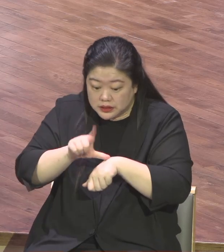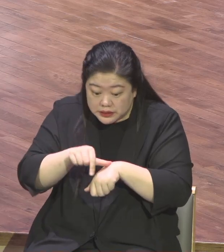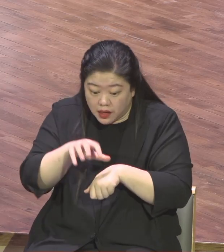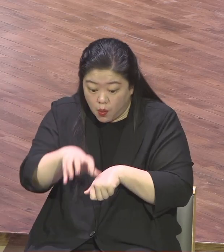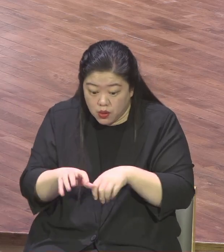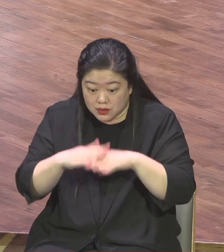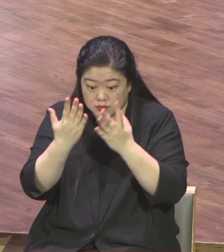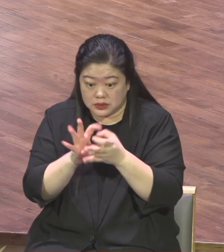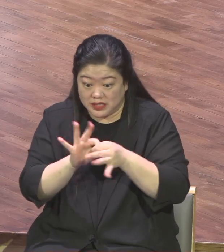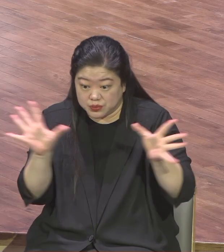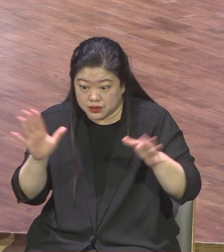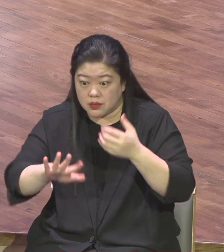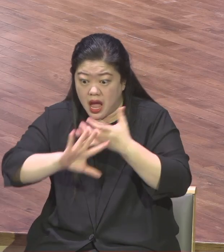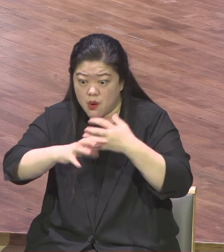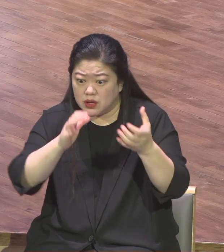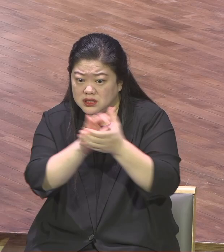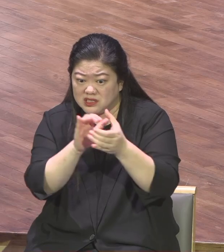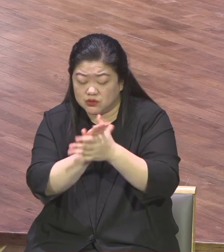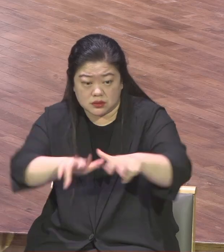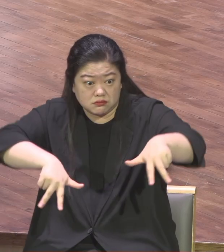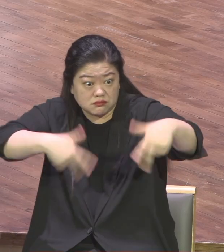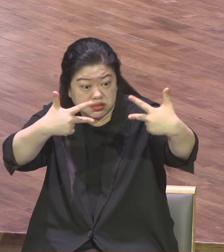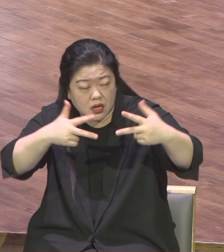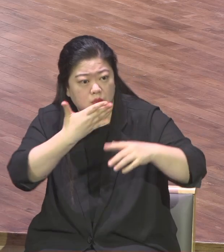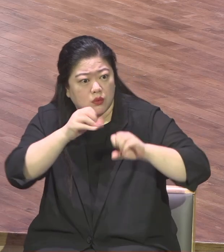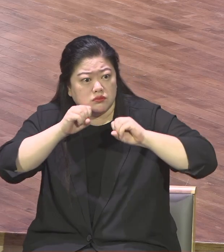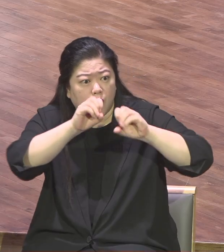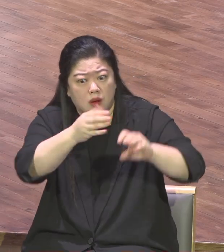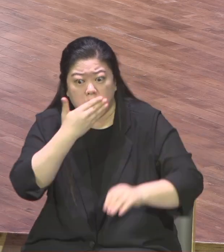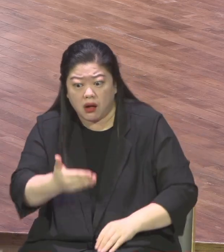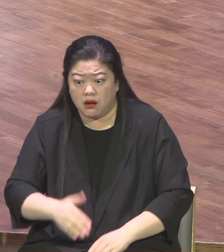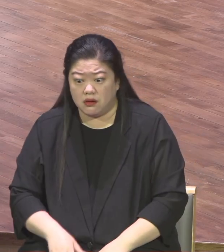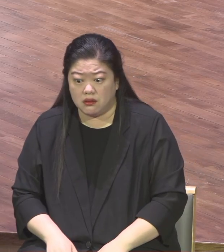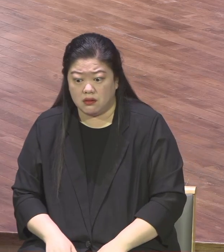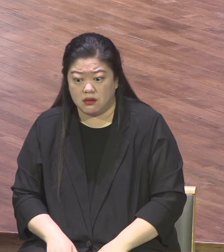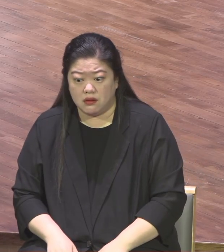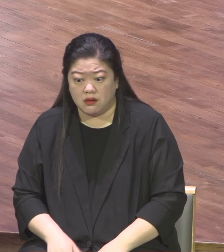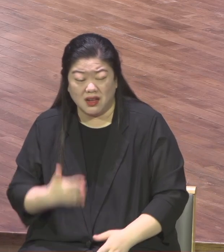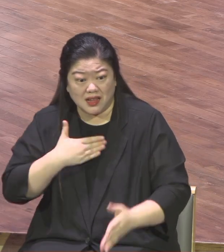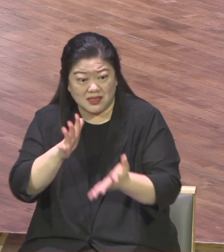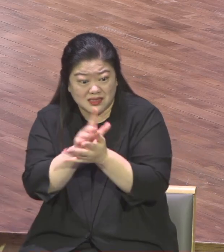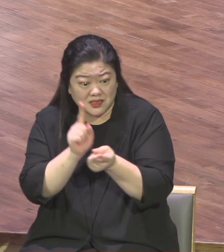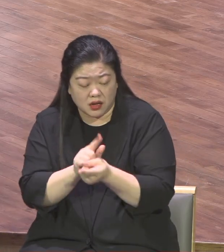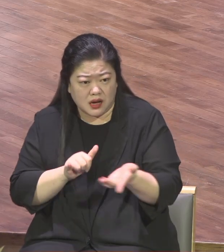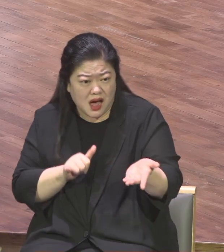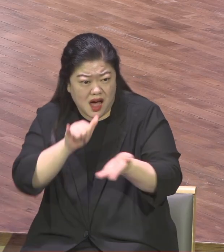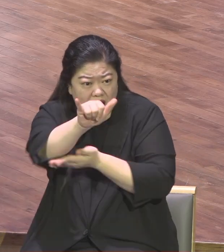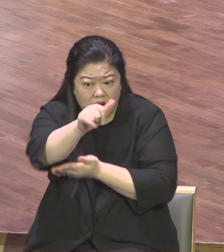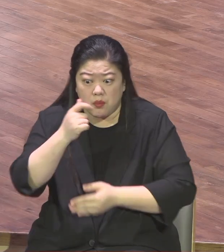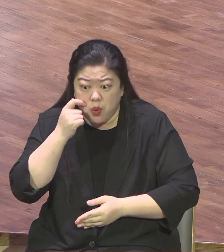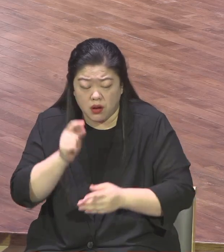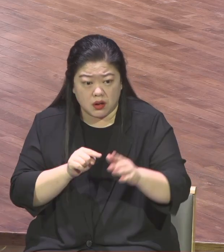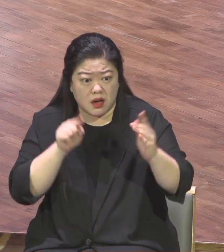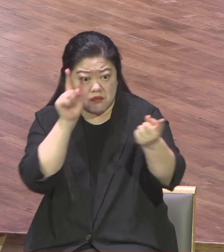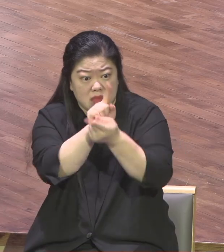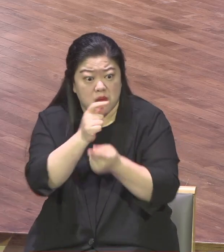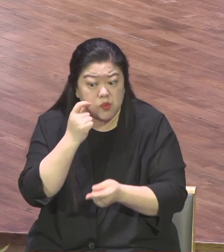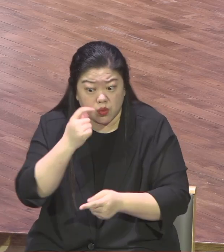빛을 그렇게 비추는 놀라운 237 치유 서밋으로 쓰임받게 된다.